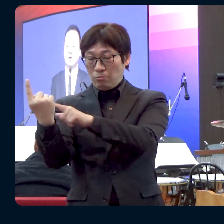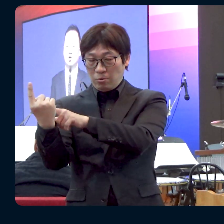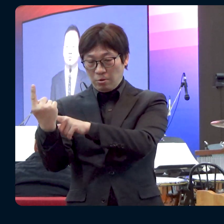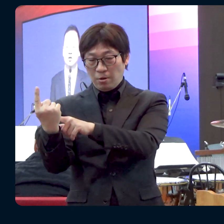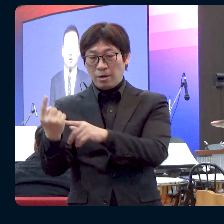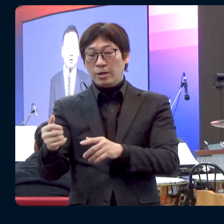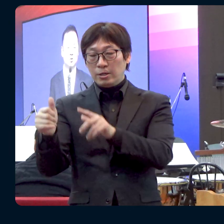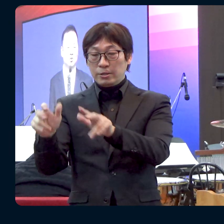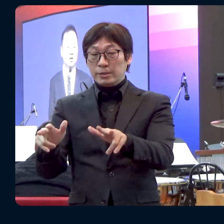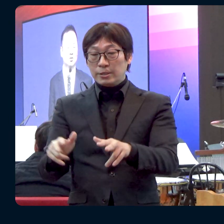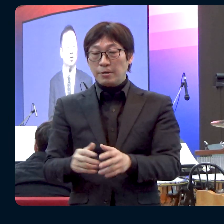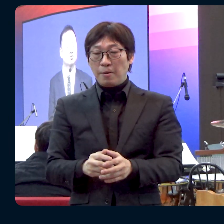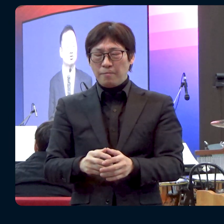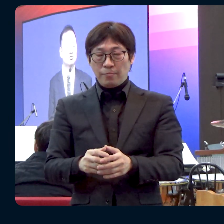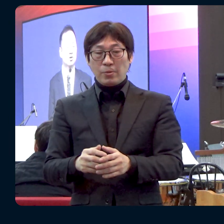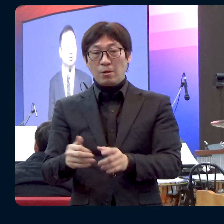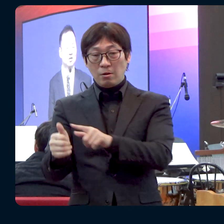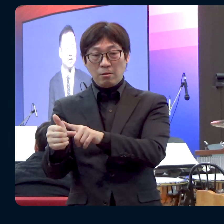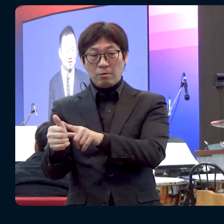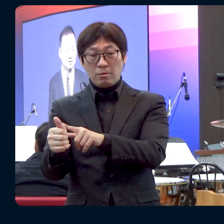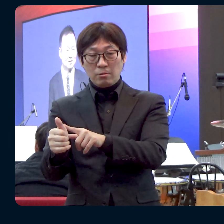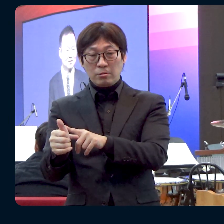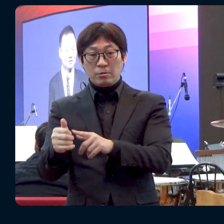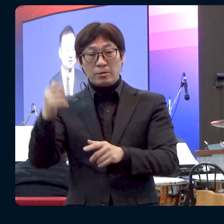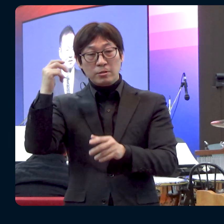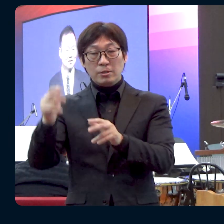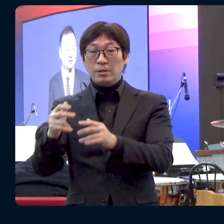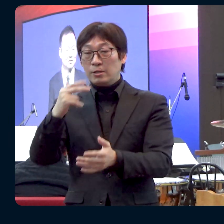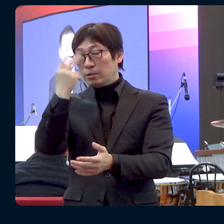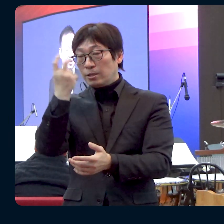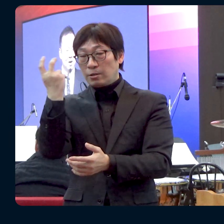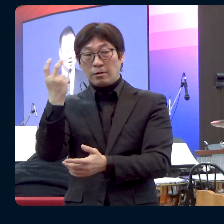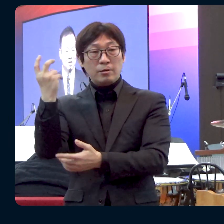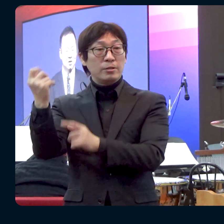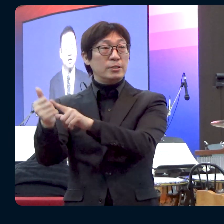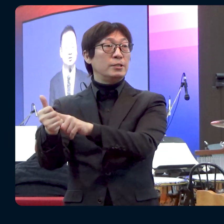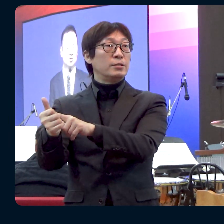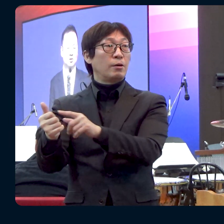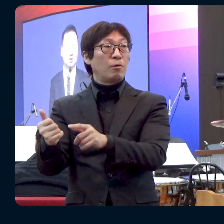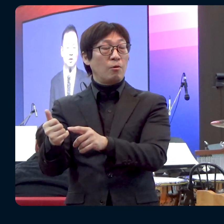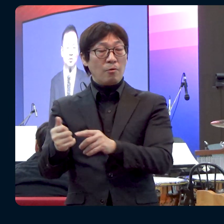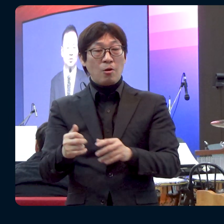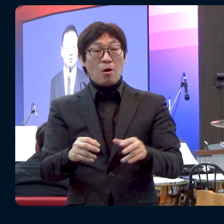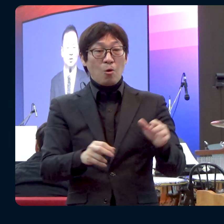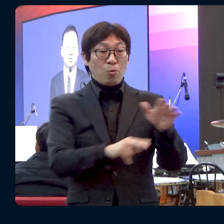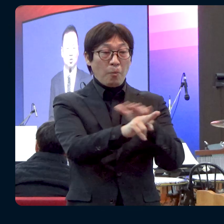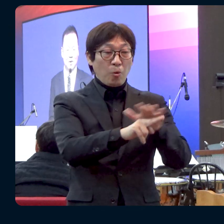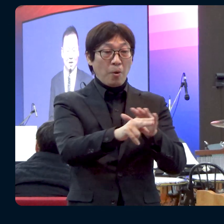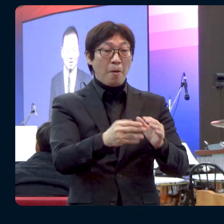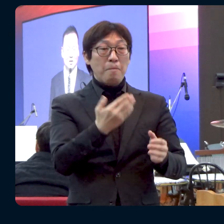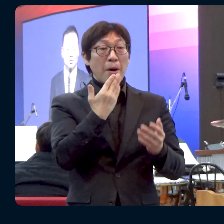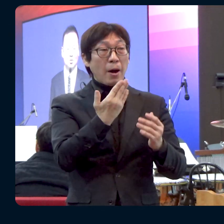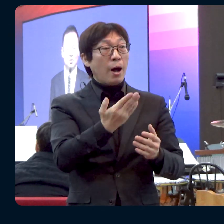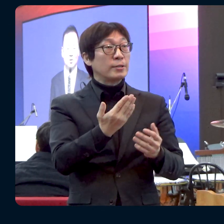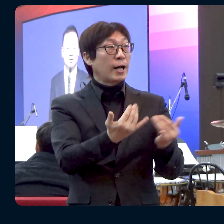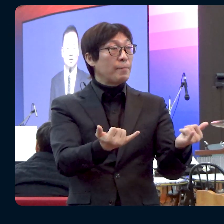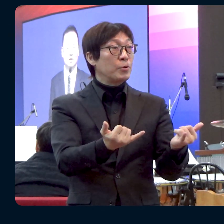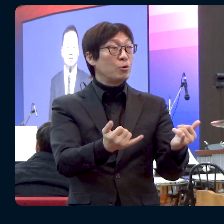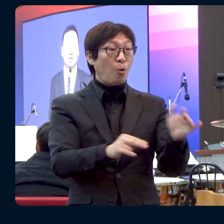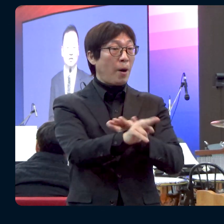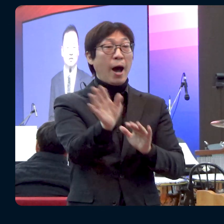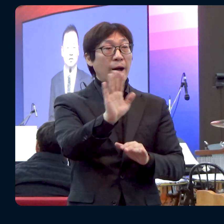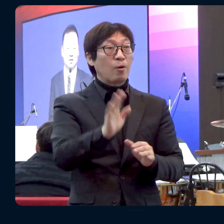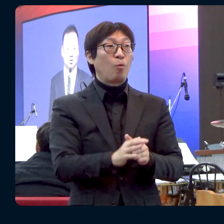간수에게 땅이 흔들리고 감옥 문이 열린 것보다 더 충격적인 사실은 도망갈 기회가 주어졌음에도